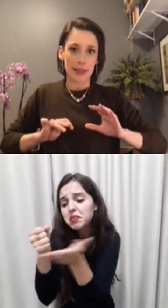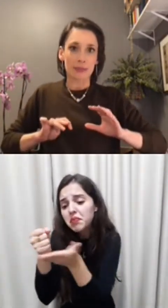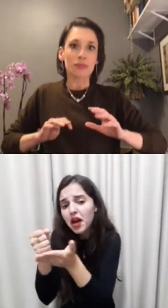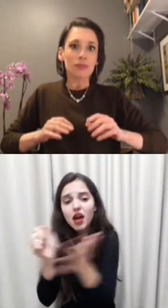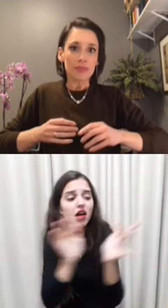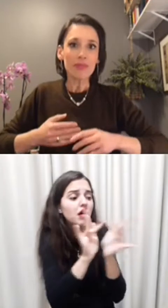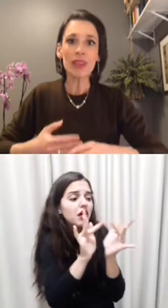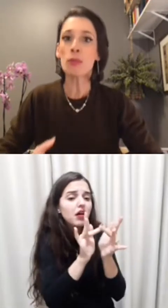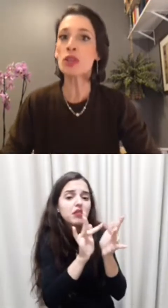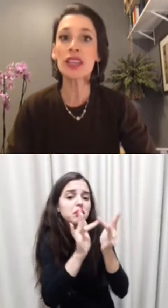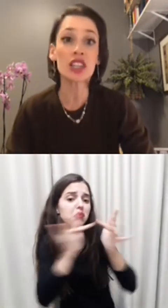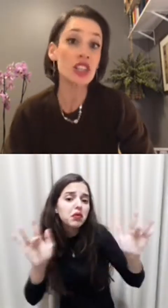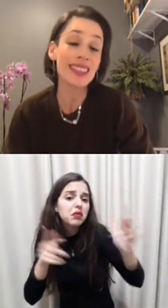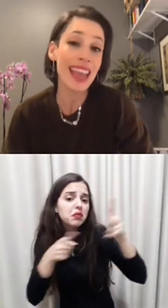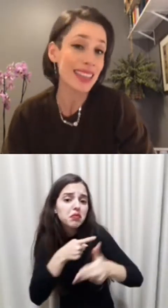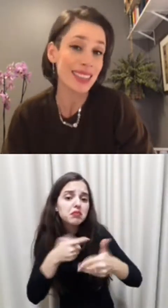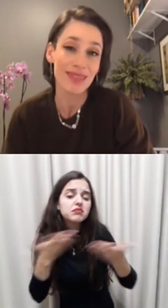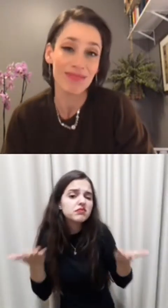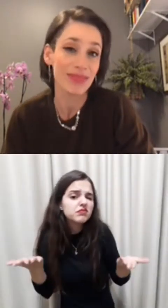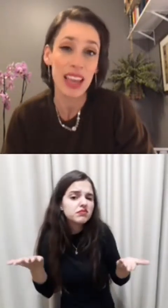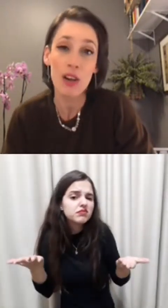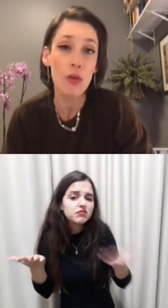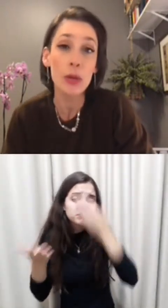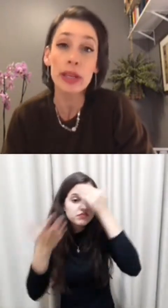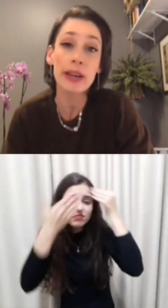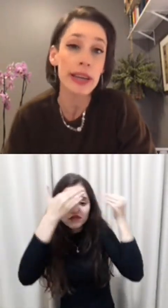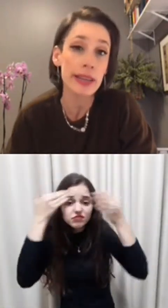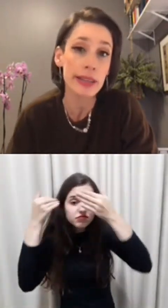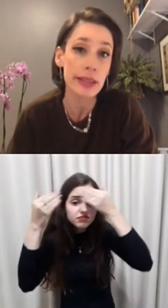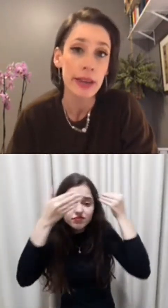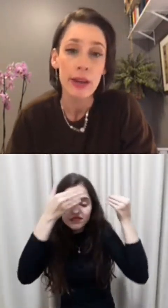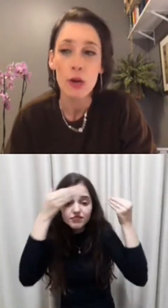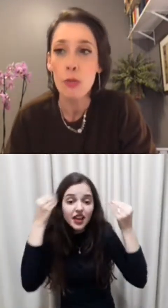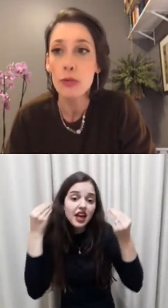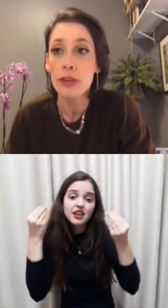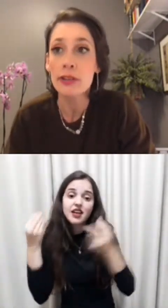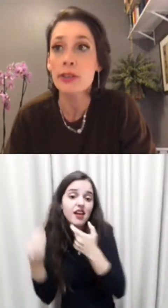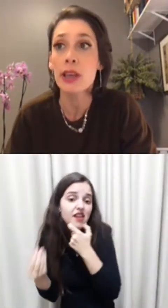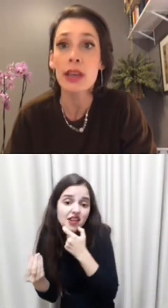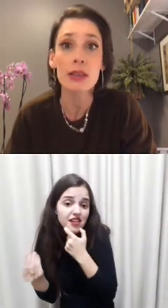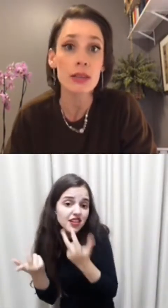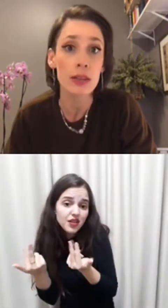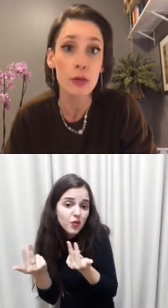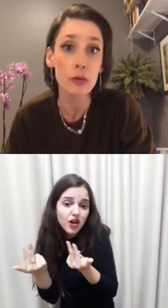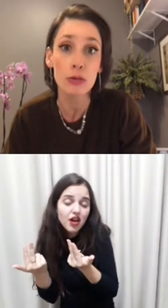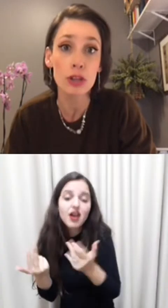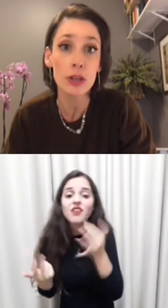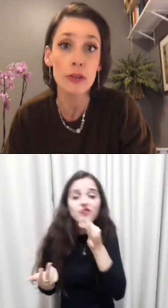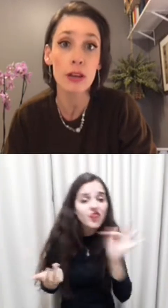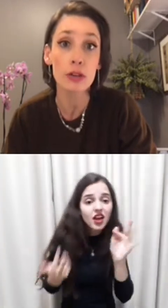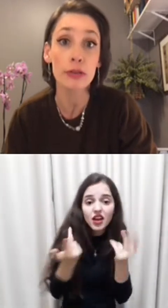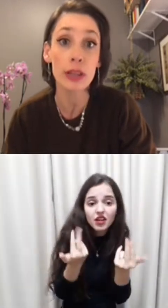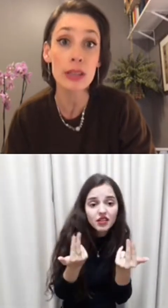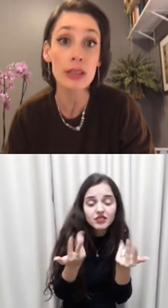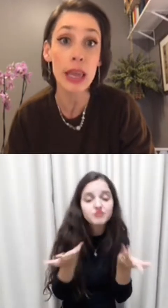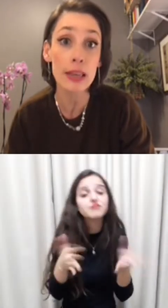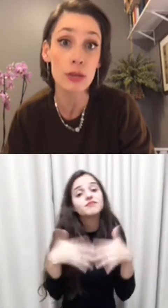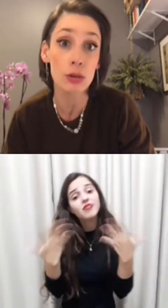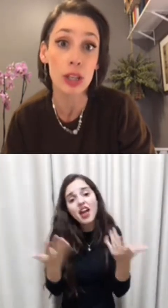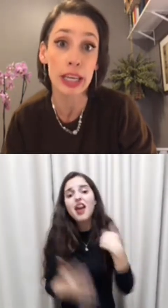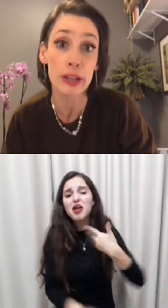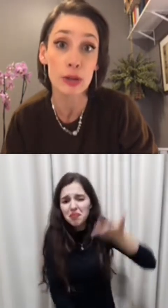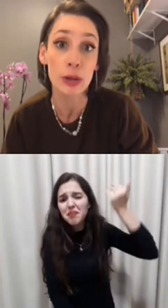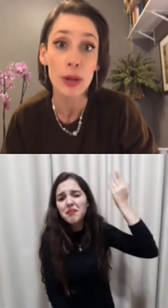mais. Porque a gente esquece, né? Como o inglês, como o francês. Eu tive aula de francês